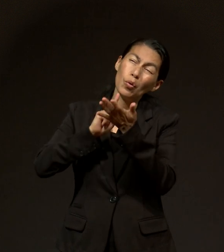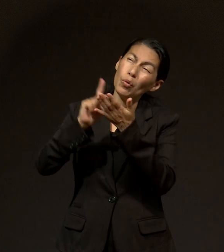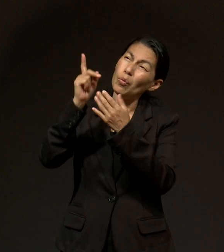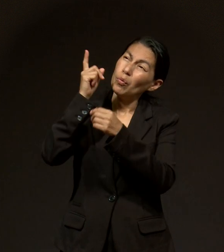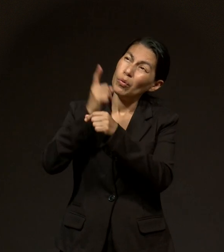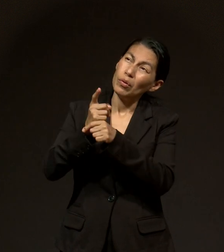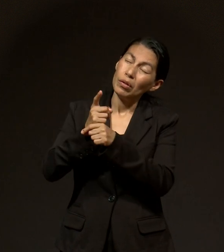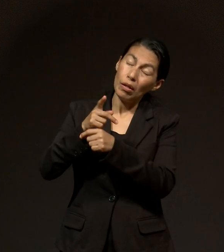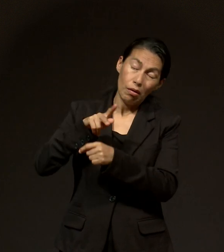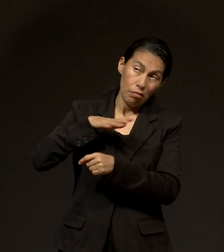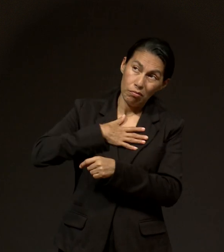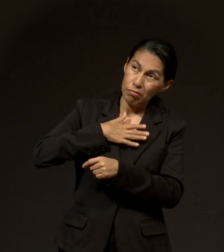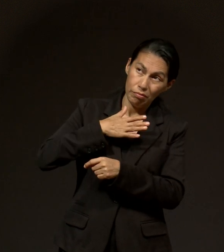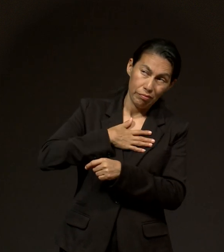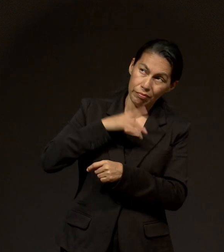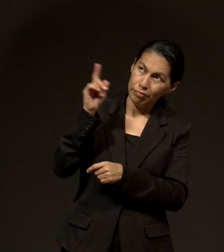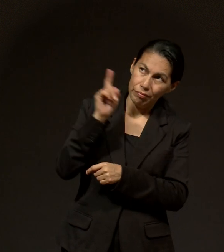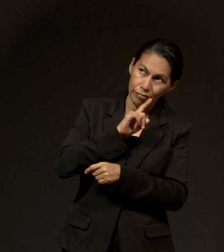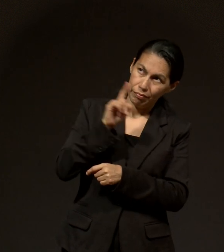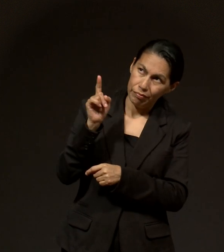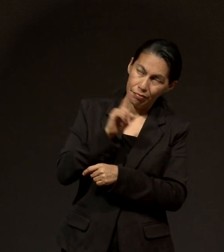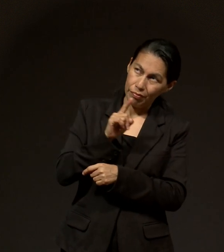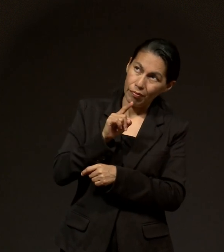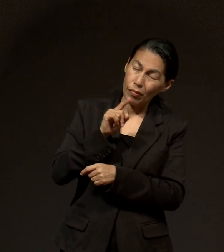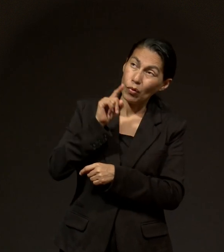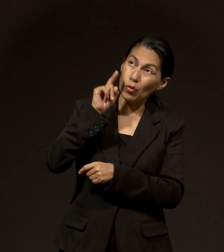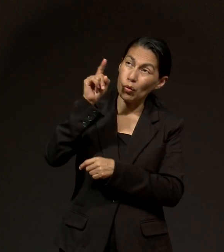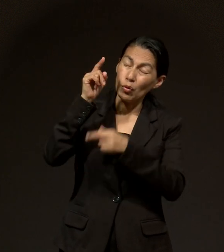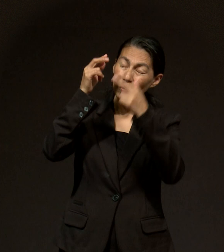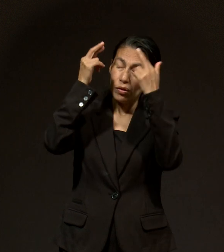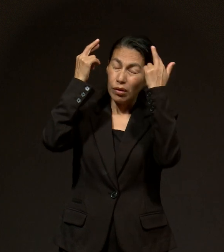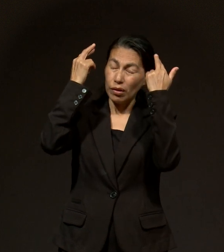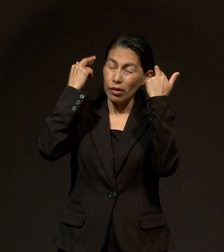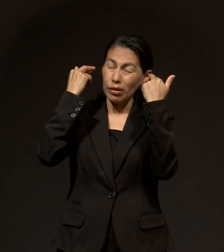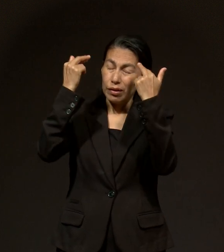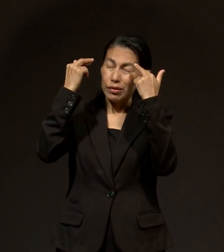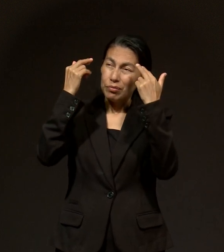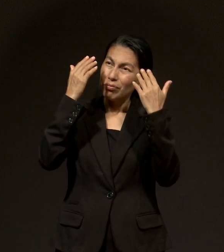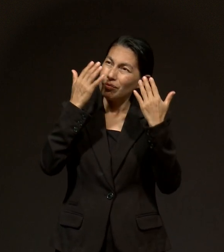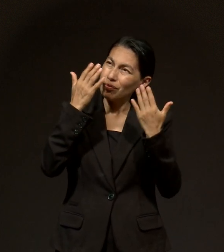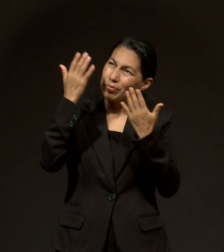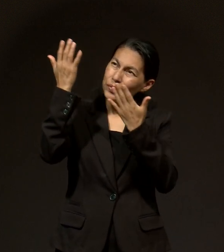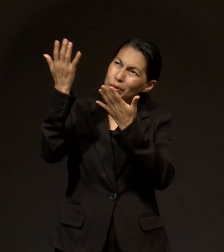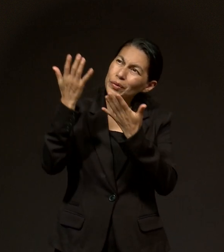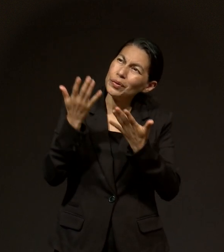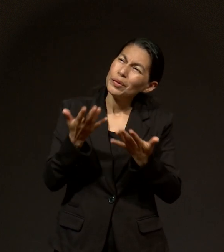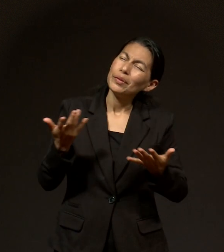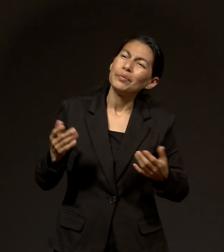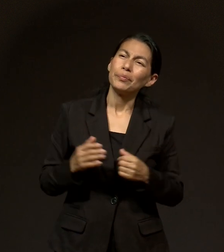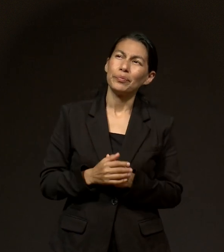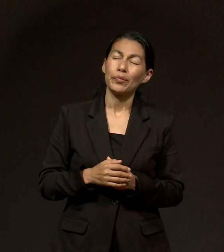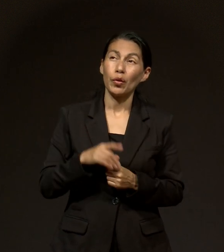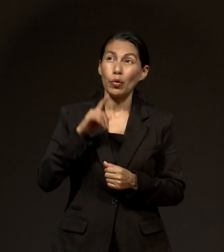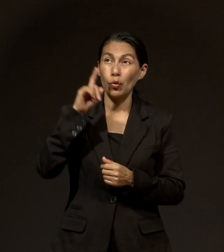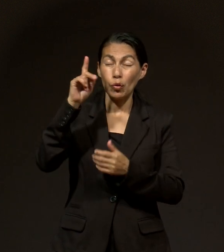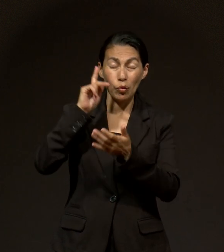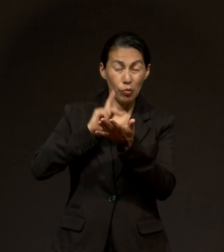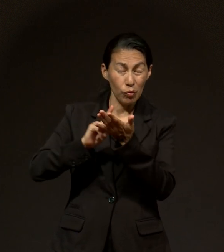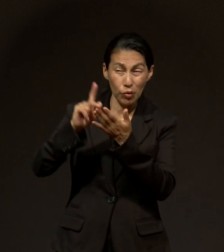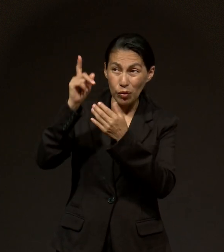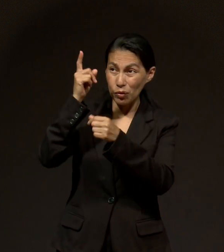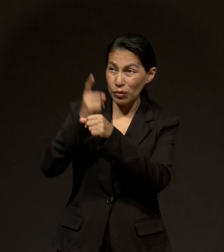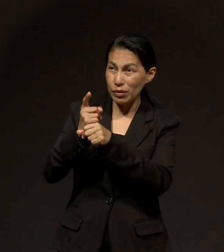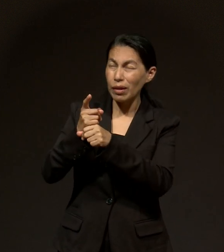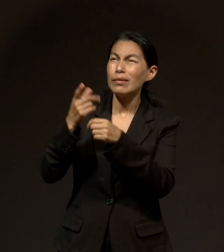y no la nuestra. Y le dicen, venga tu reino, venga tu